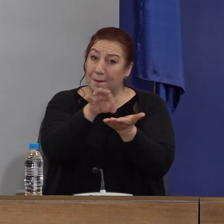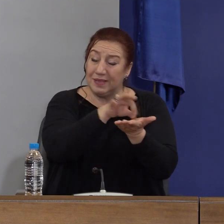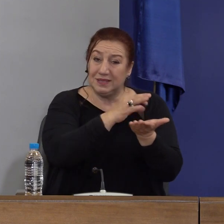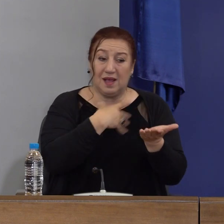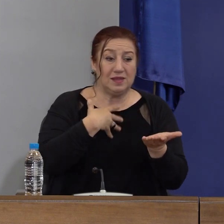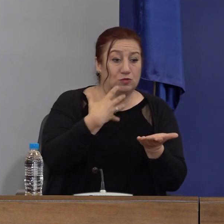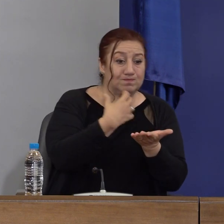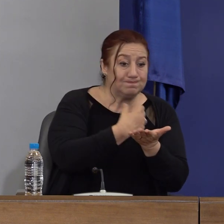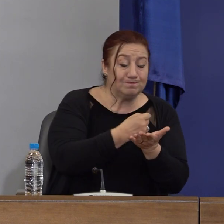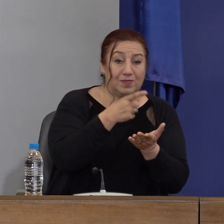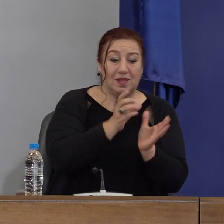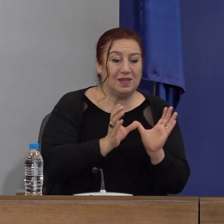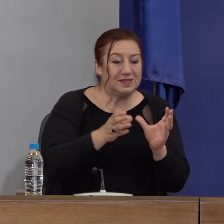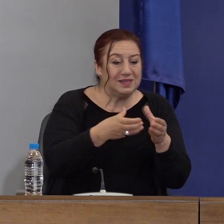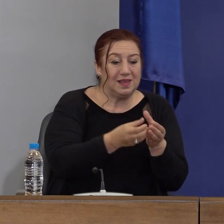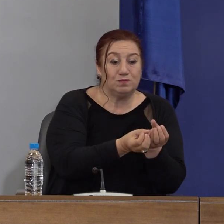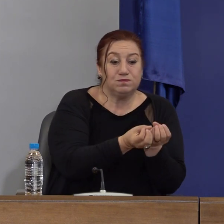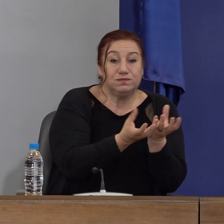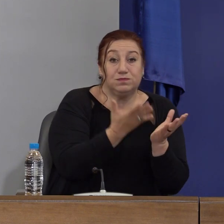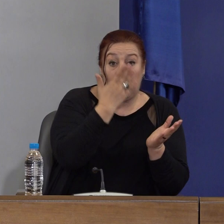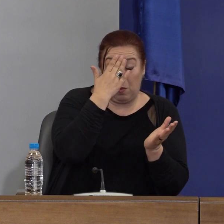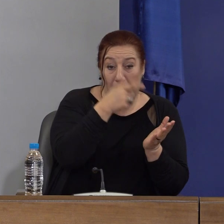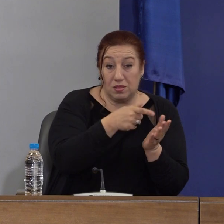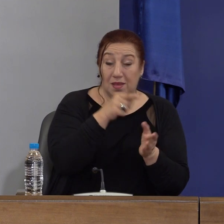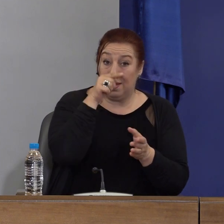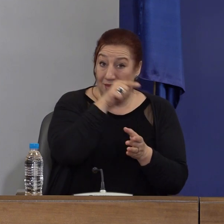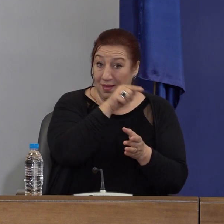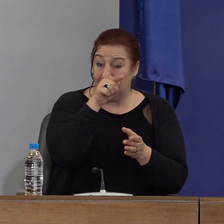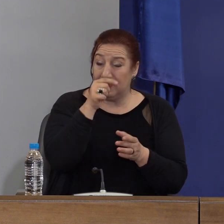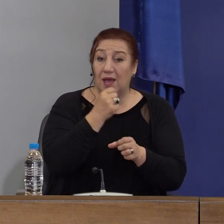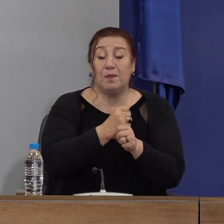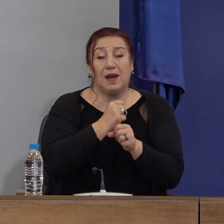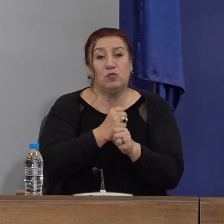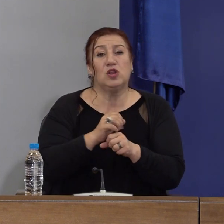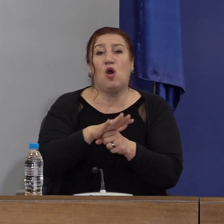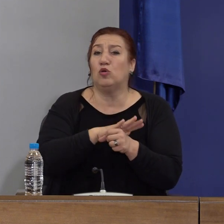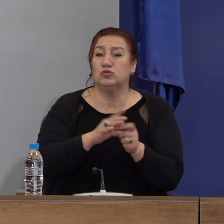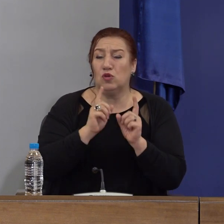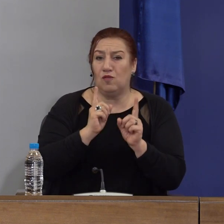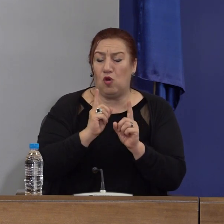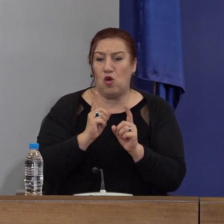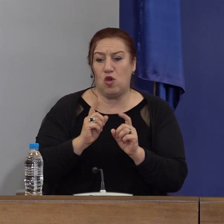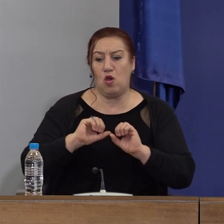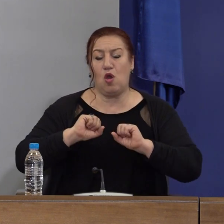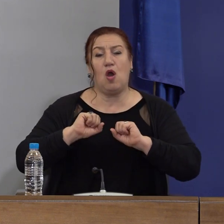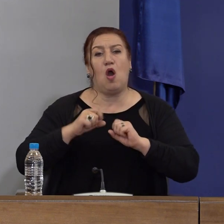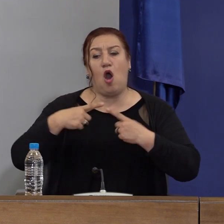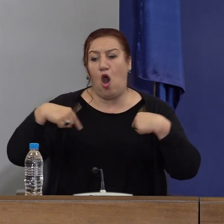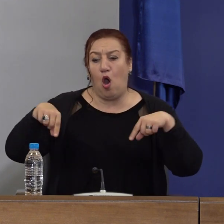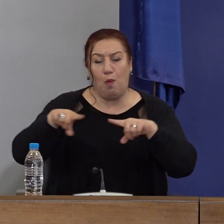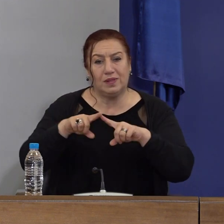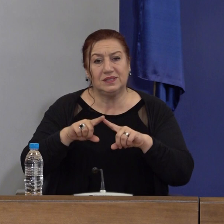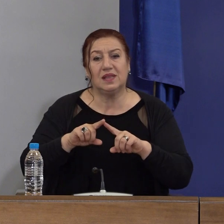клъстери, пак казвам, там работата основно е на областните и на общинските щабове. Те са най-близко